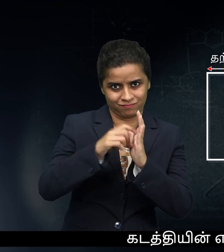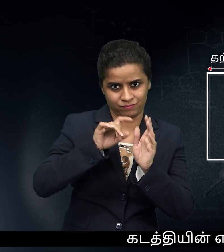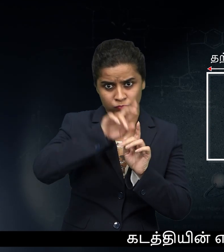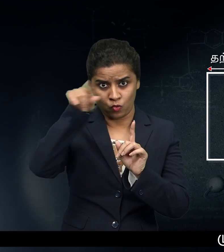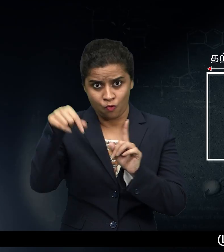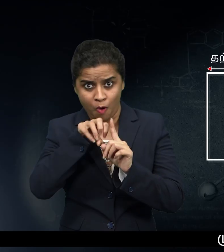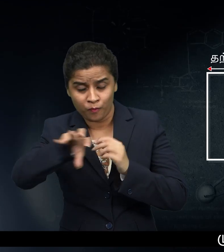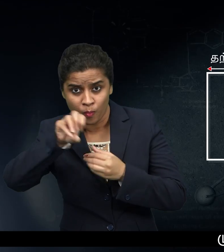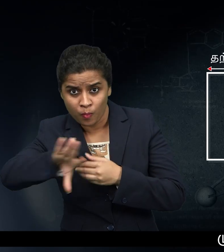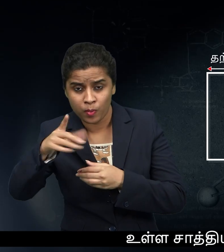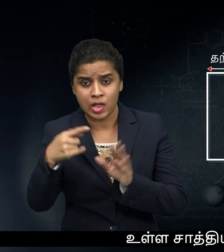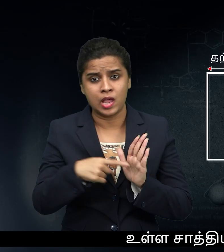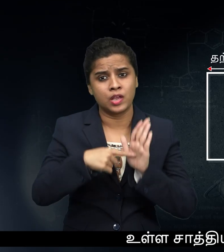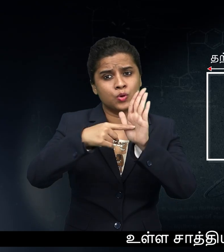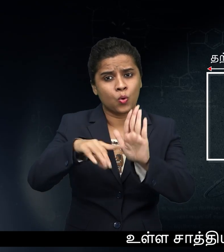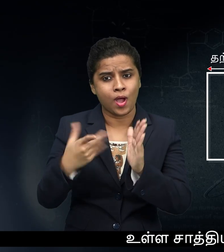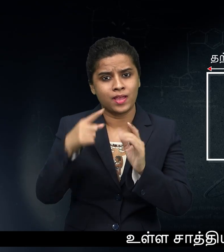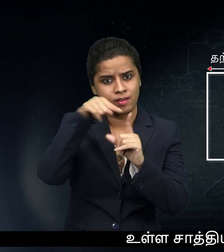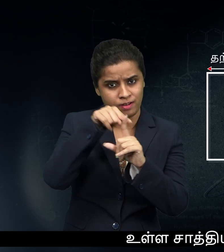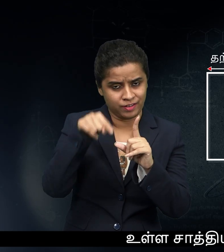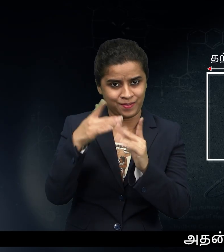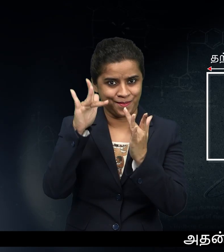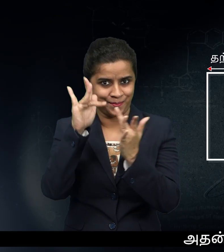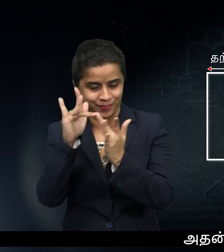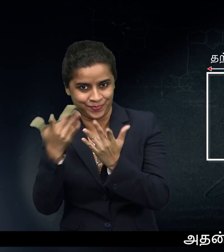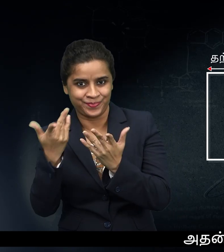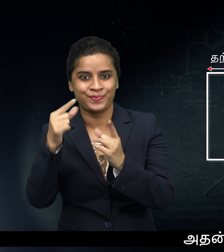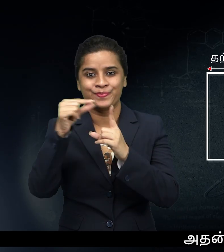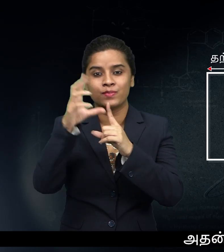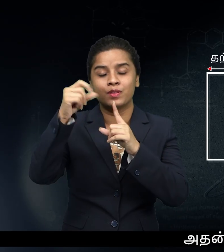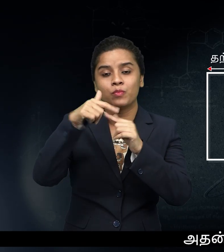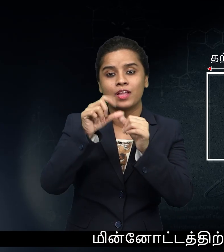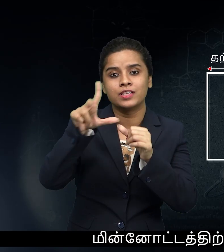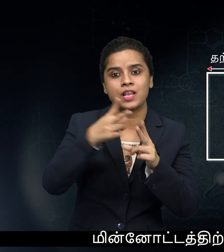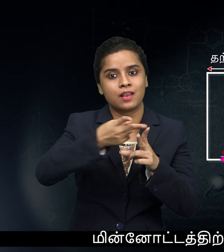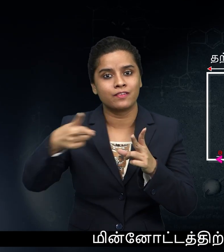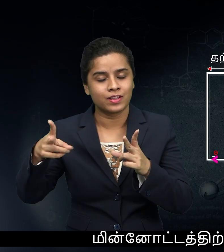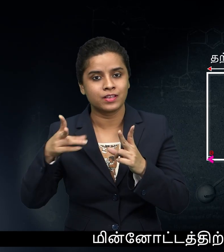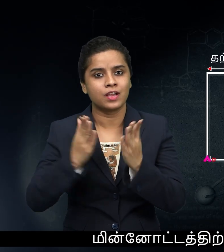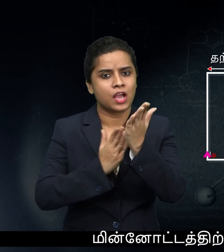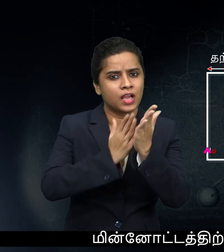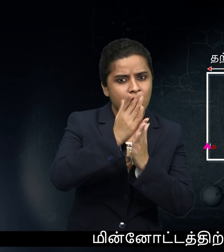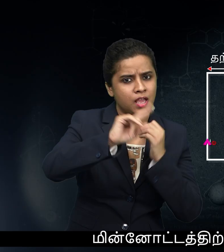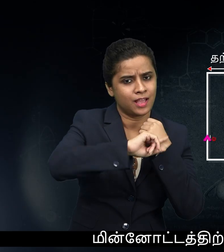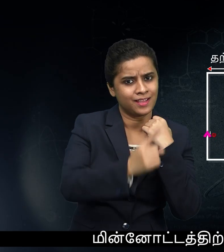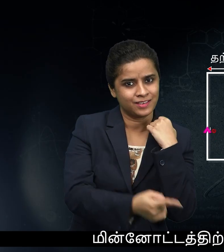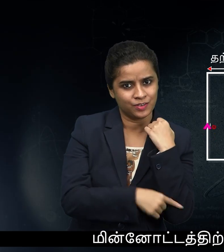கடத்தியின் முனைகளில் உள்ள மின்னழுத்த வேறுபாட்டிற்கு அதன் வழியாக பாயும் மின்னோட்டத்திற்கும் இடையிலான